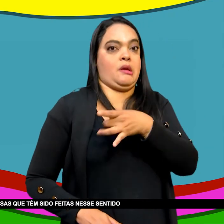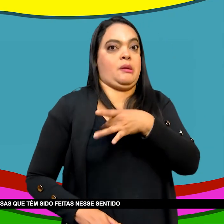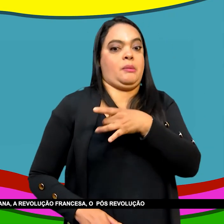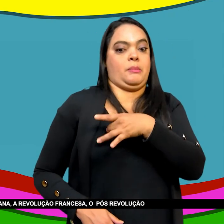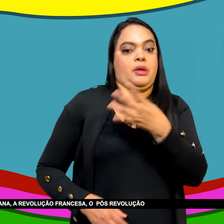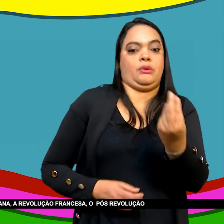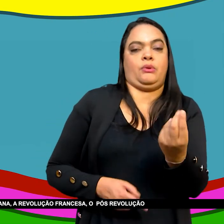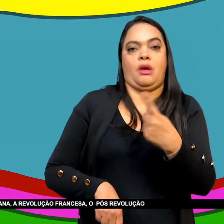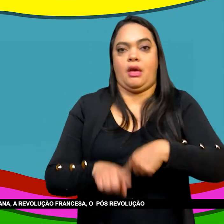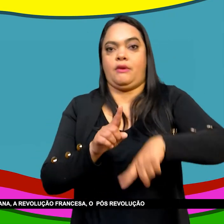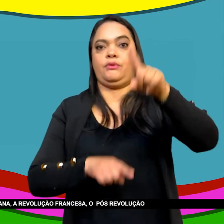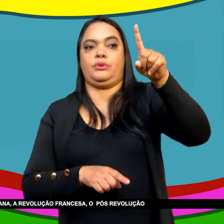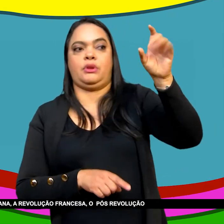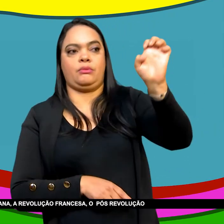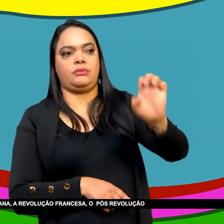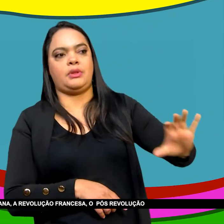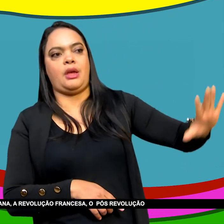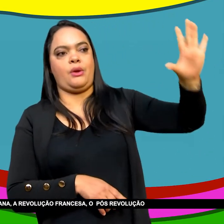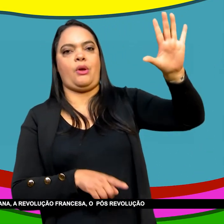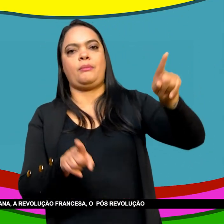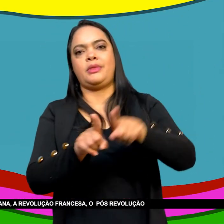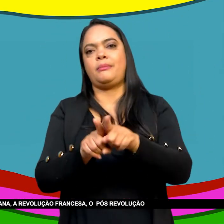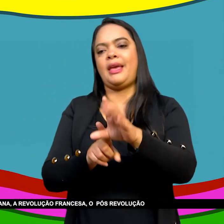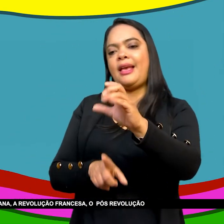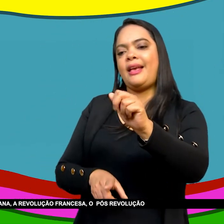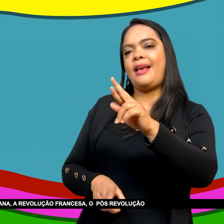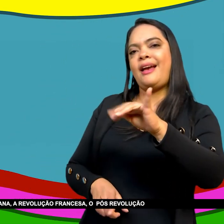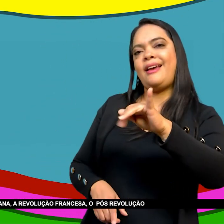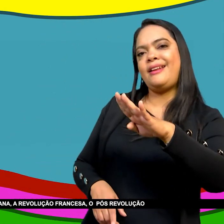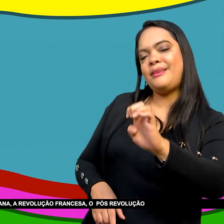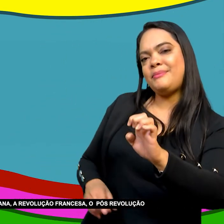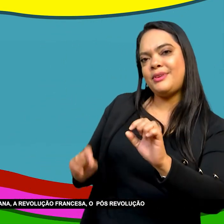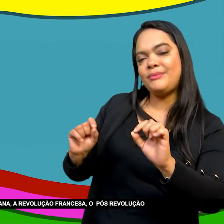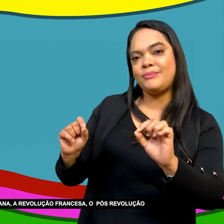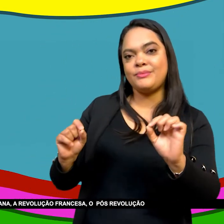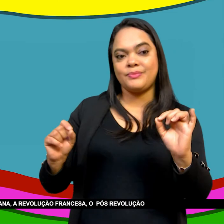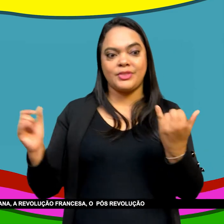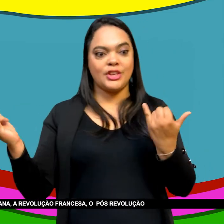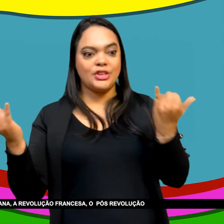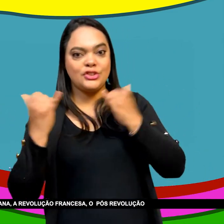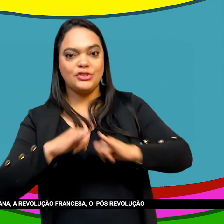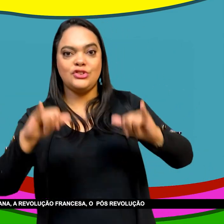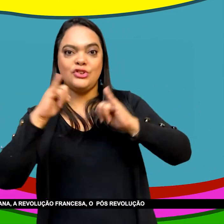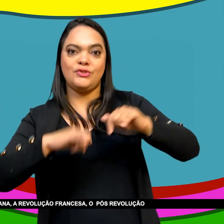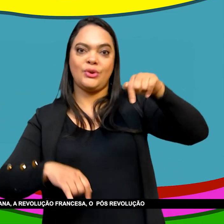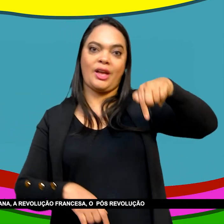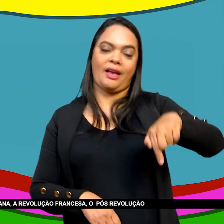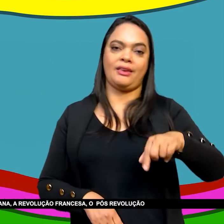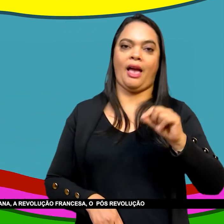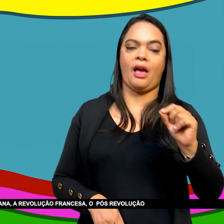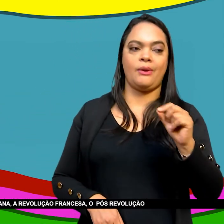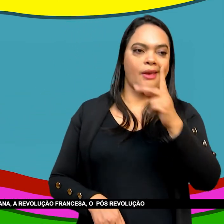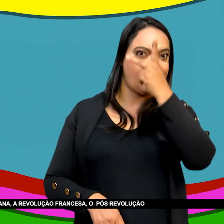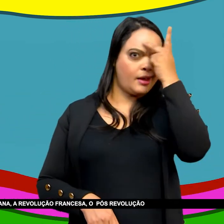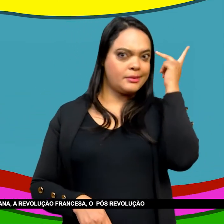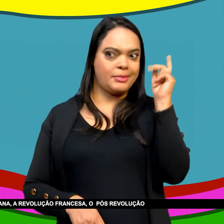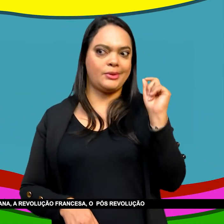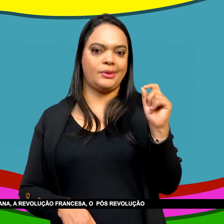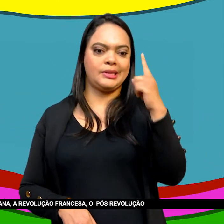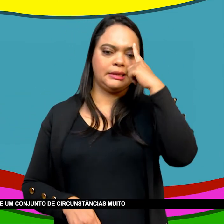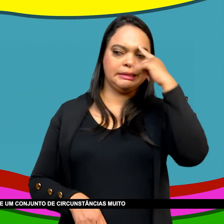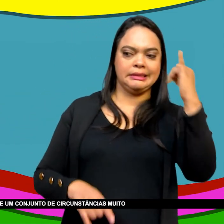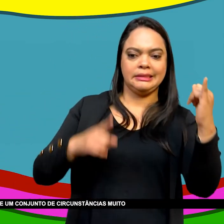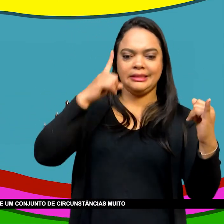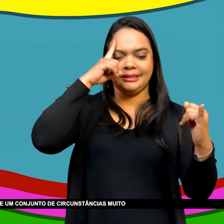sentido Porque envolve também A França Com o controle Da Guiana A Revolução Francesa